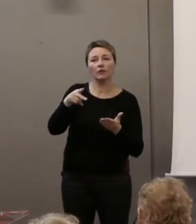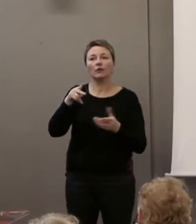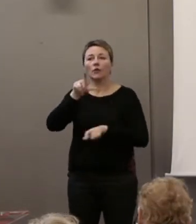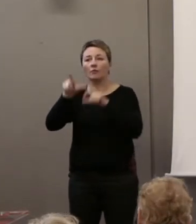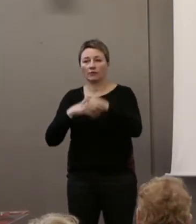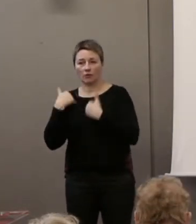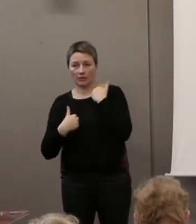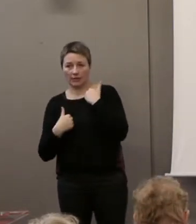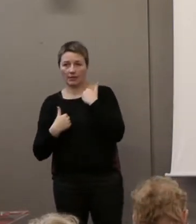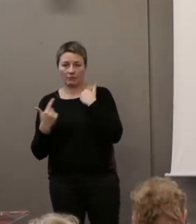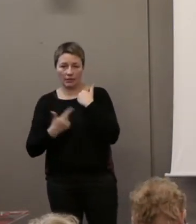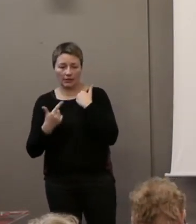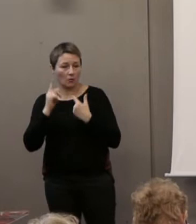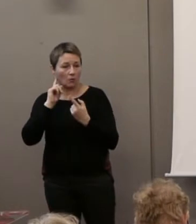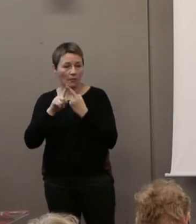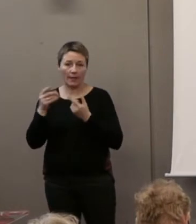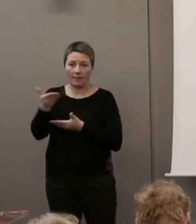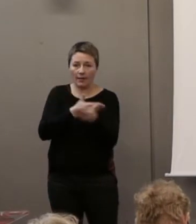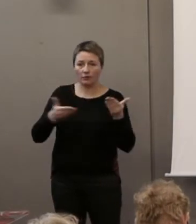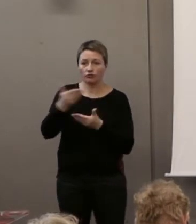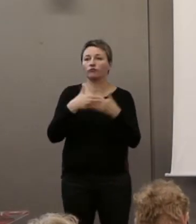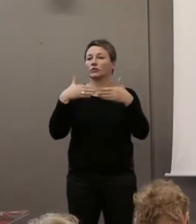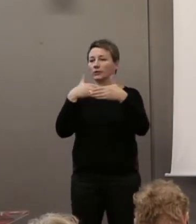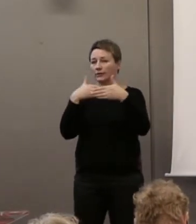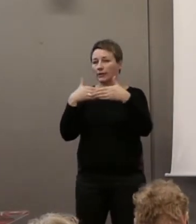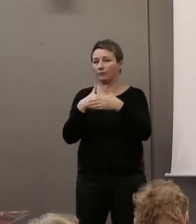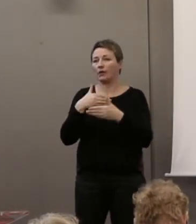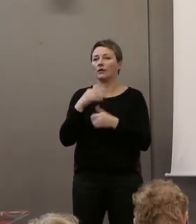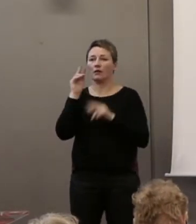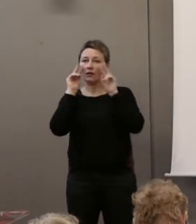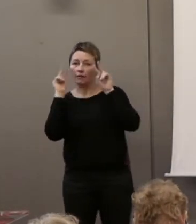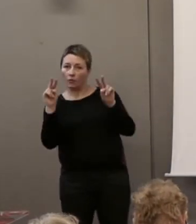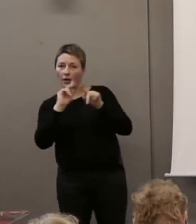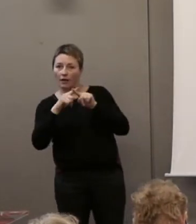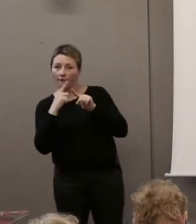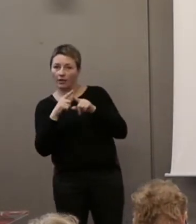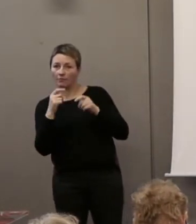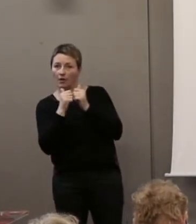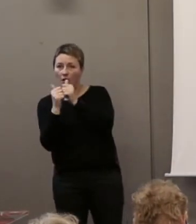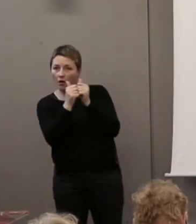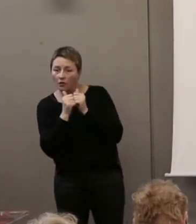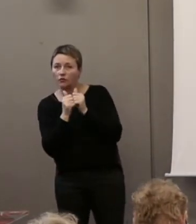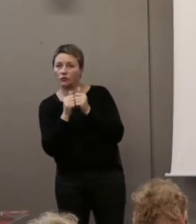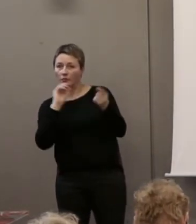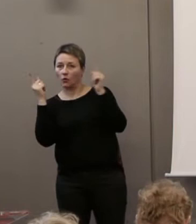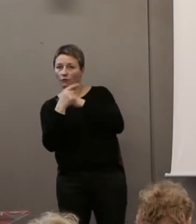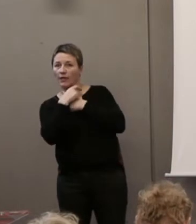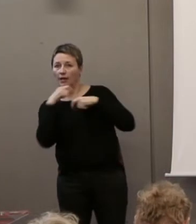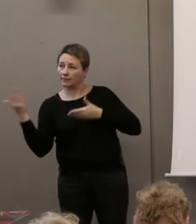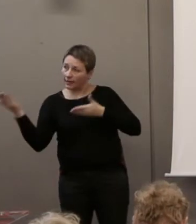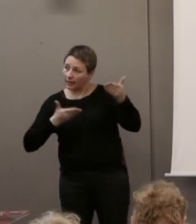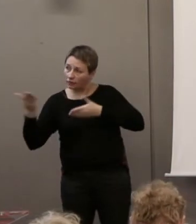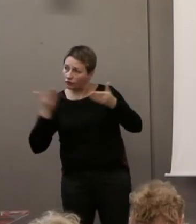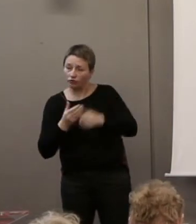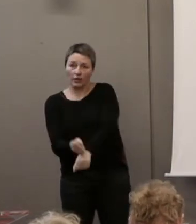de handicap autour de l'échange cinématographique. Voir un film ensemble, le rendre accessible et pouvoir après en parler et échanger des